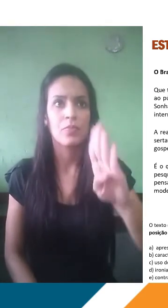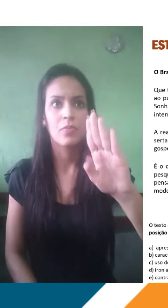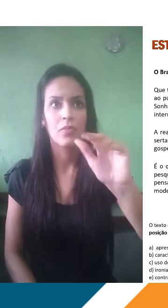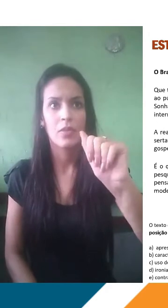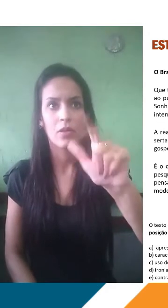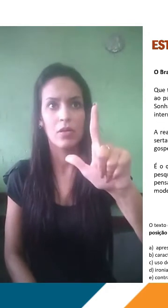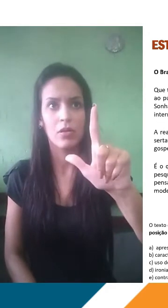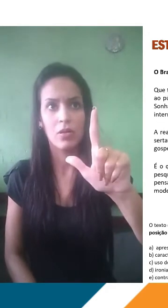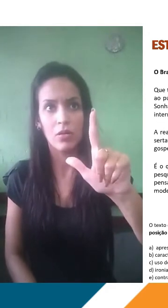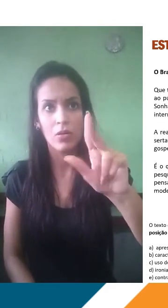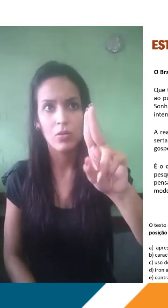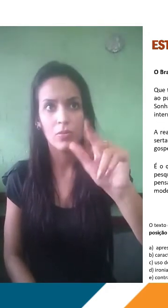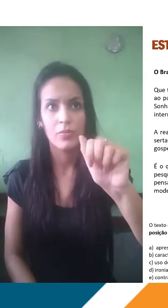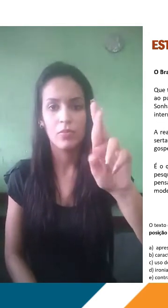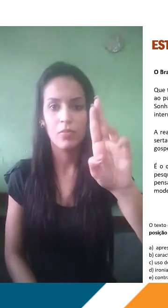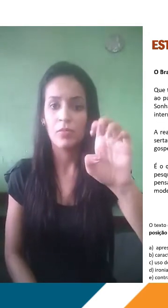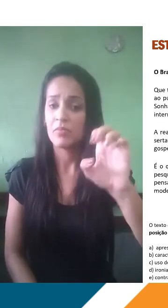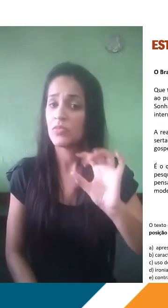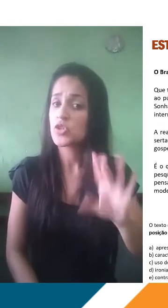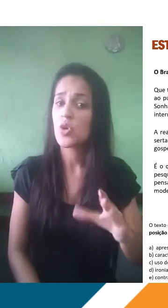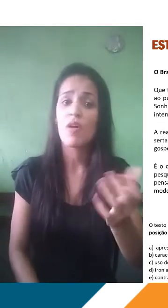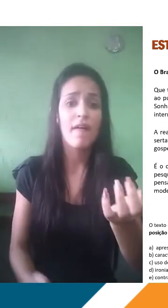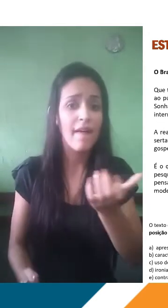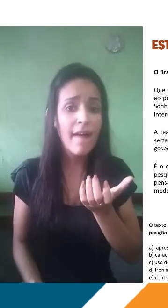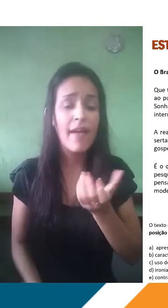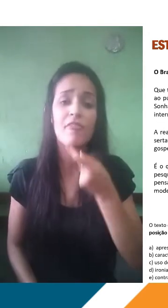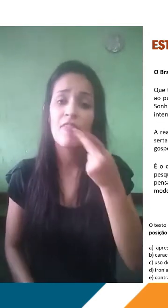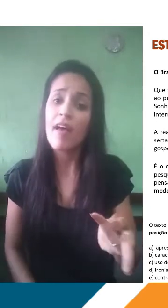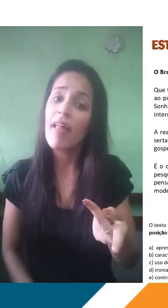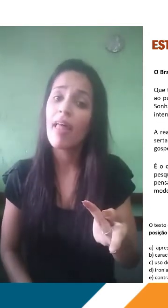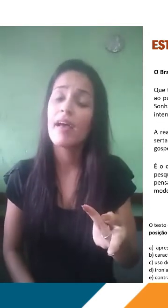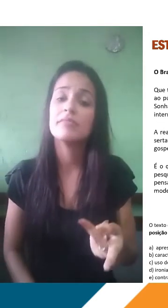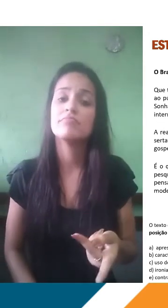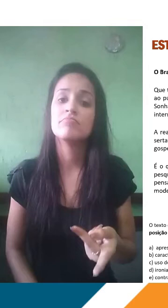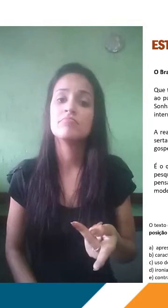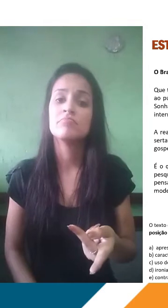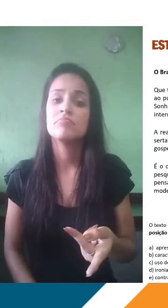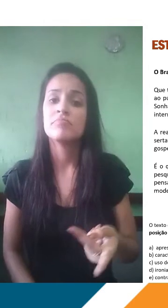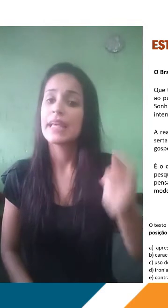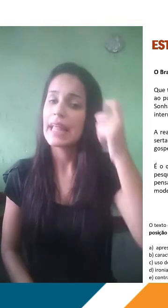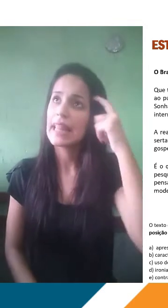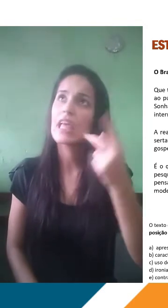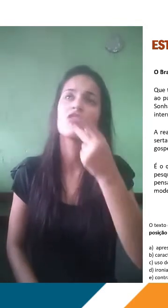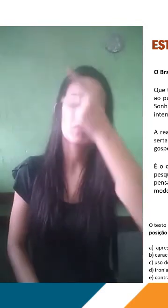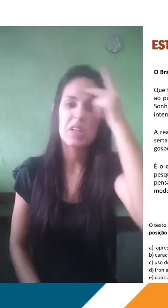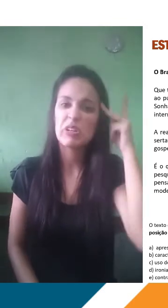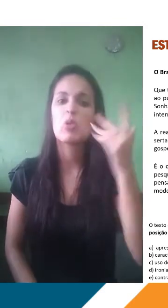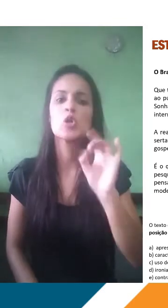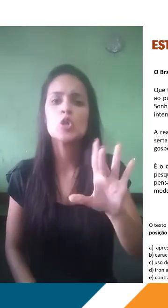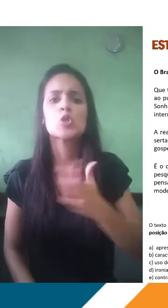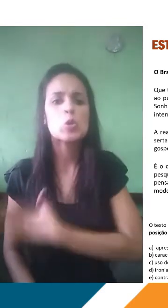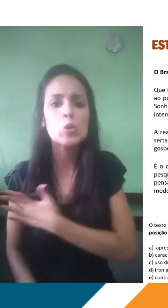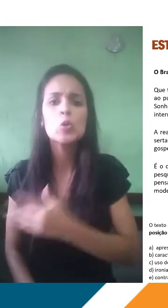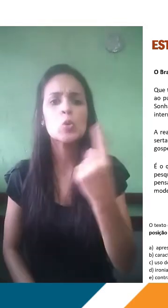desqualificar o conservadorismo e o anacronismo de pessoas que discursam a favor de alguns gêneros O autor não se baseia